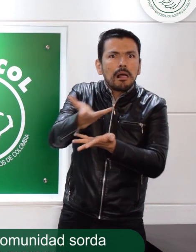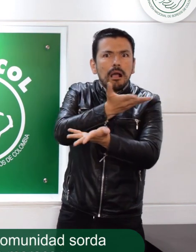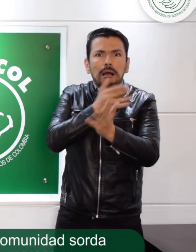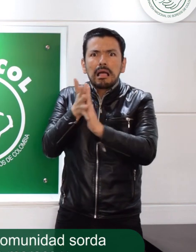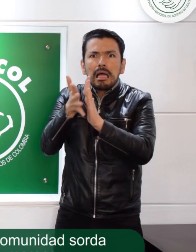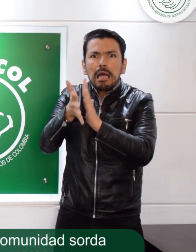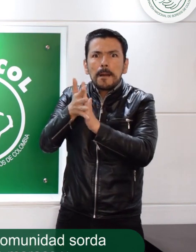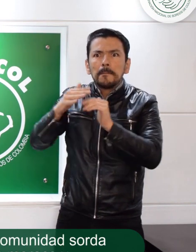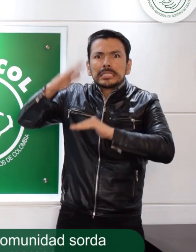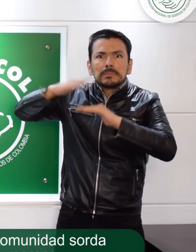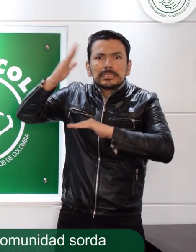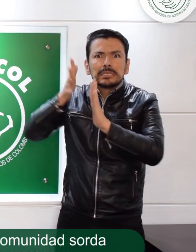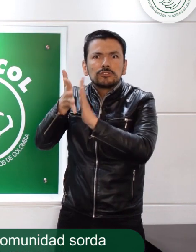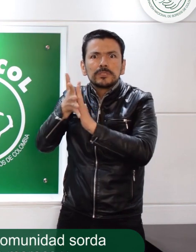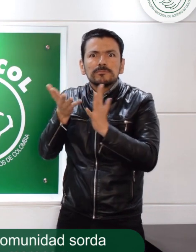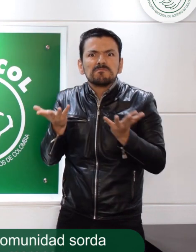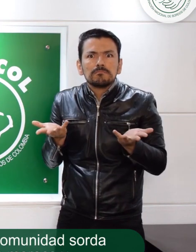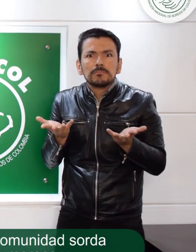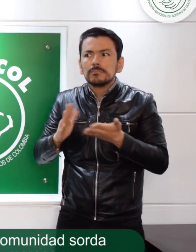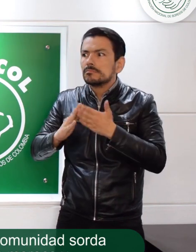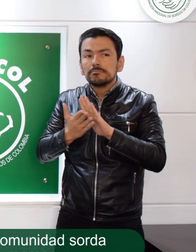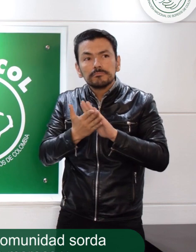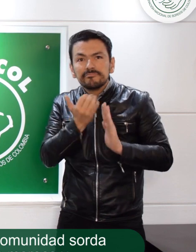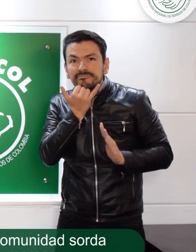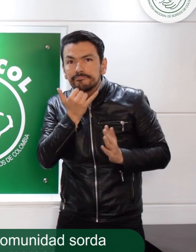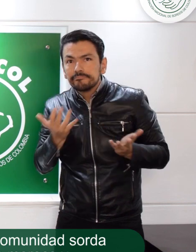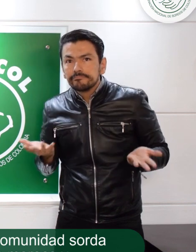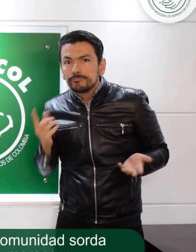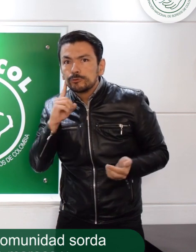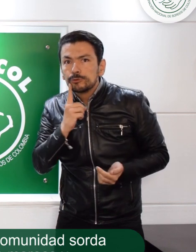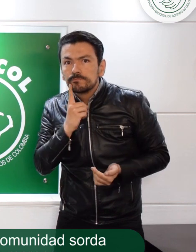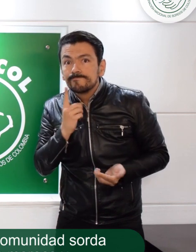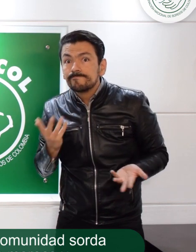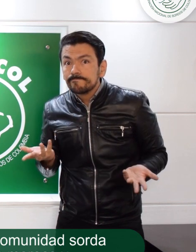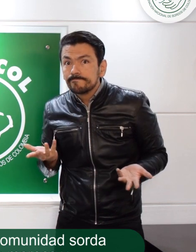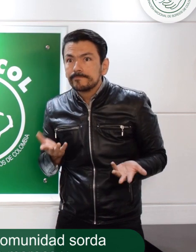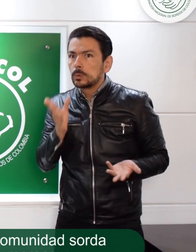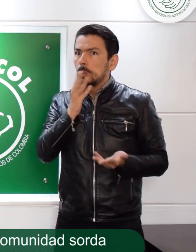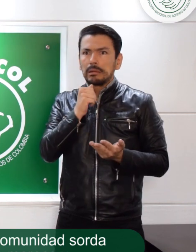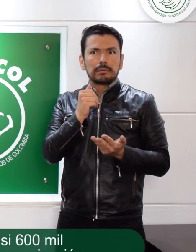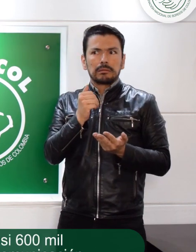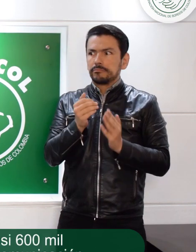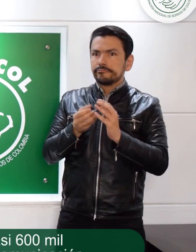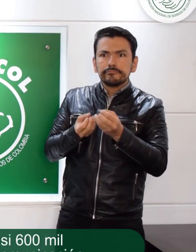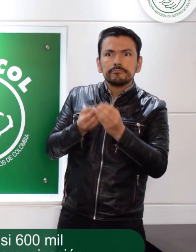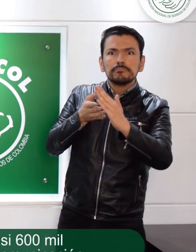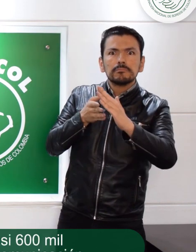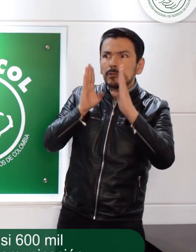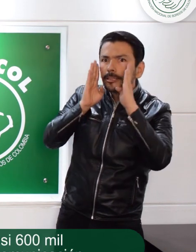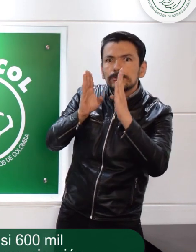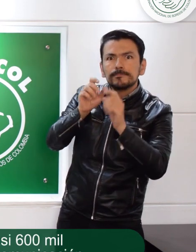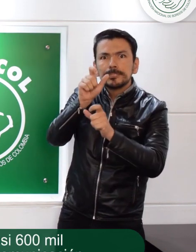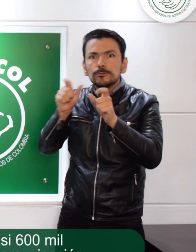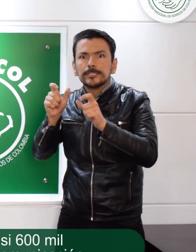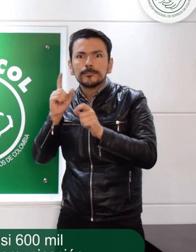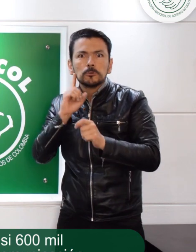el mundo. Pero a la comunidad sorda no se le ha dado el valor que se merece y que requiere y que necesita.